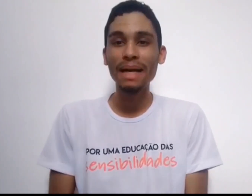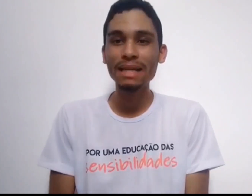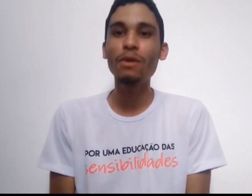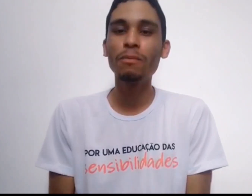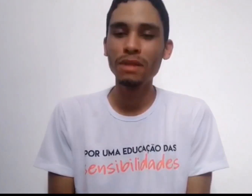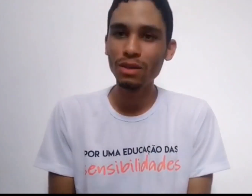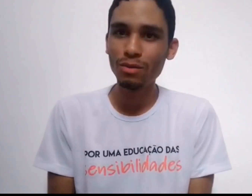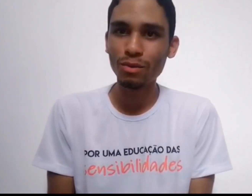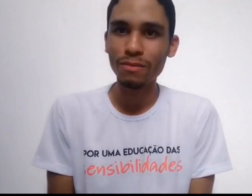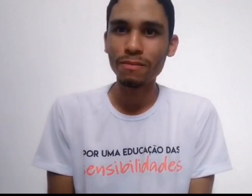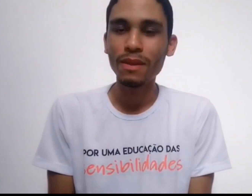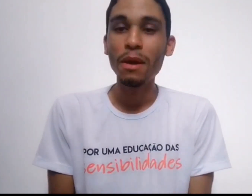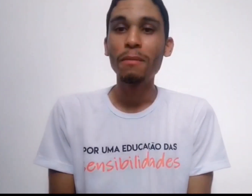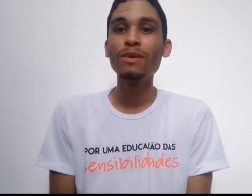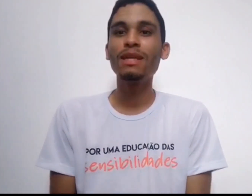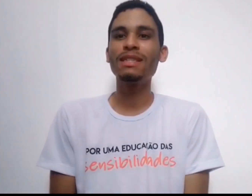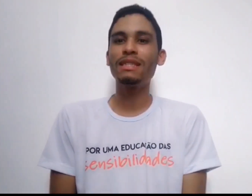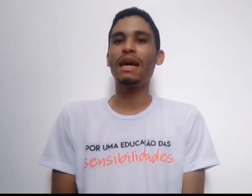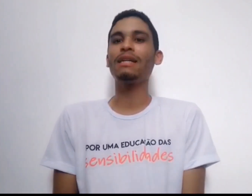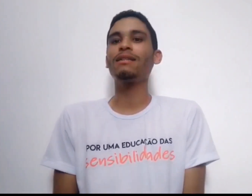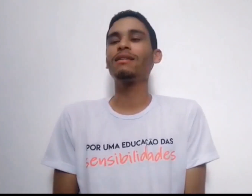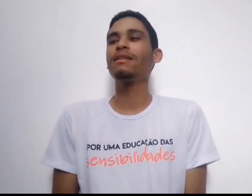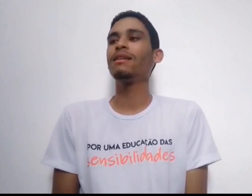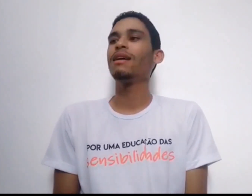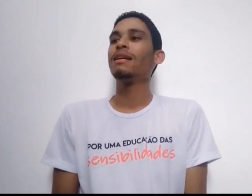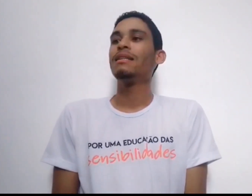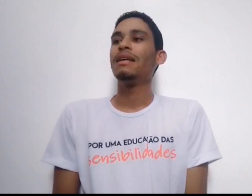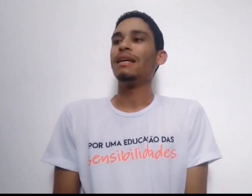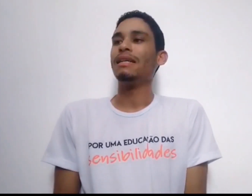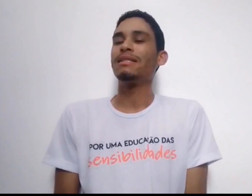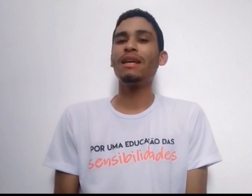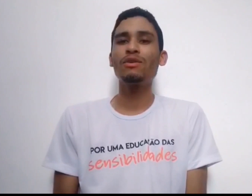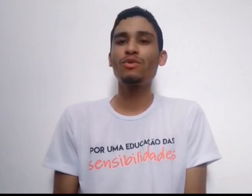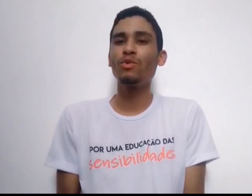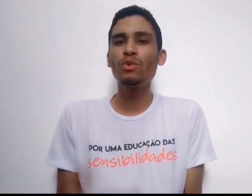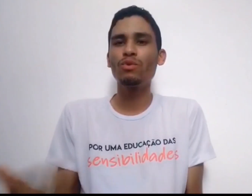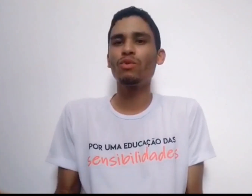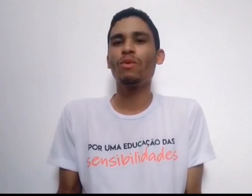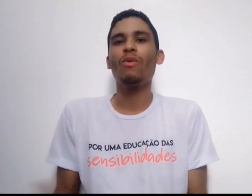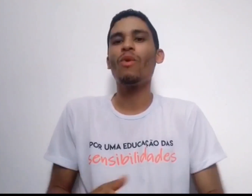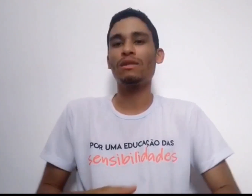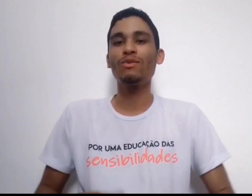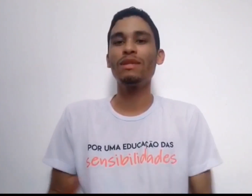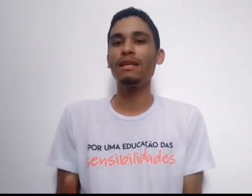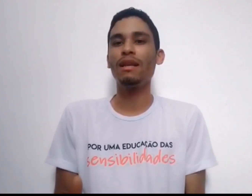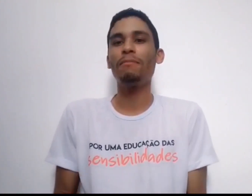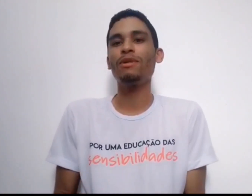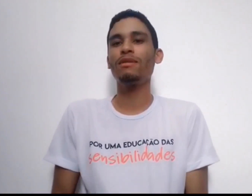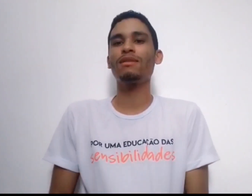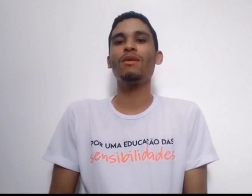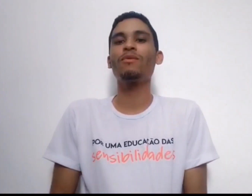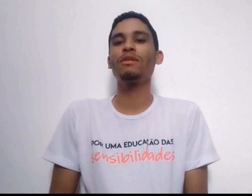Também é um mito. Muita gente acha que ser surdo ou a surdez ela pode trazer algum tipo